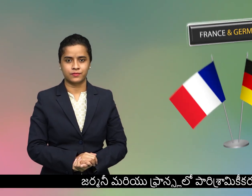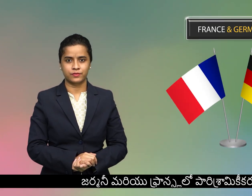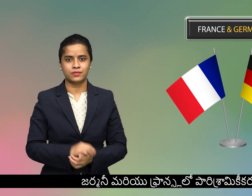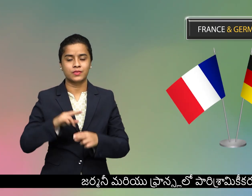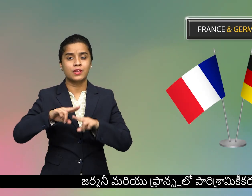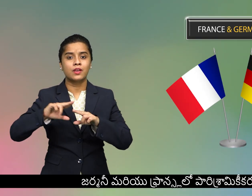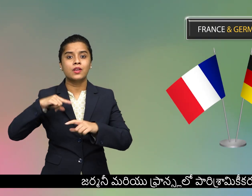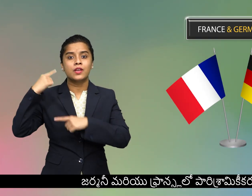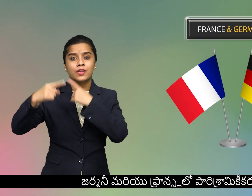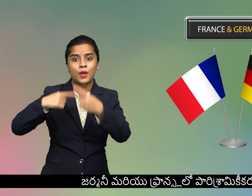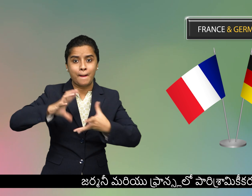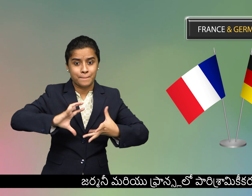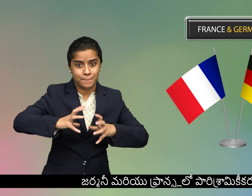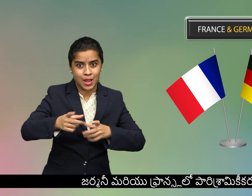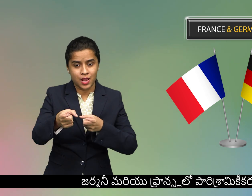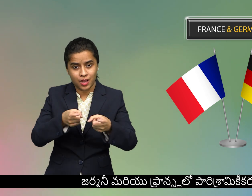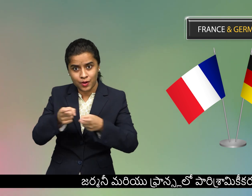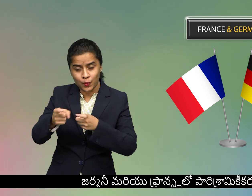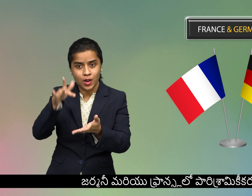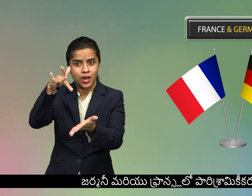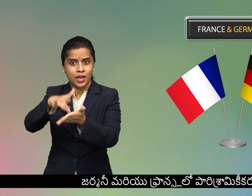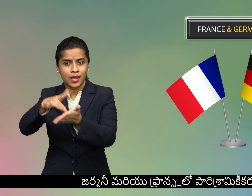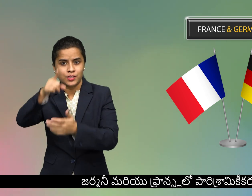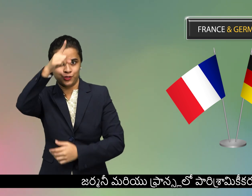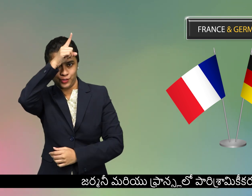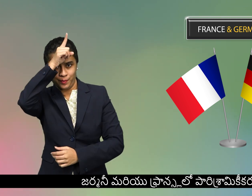జర్మనీ మరియు ఫ్రాన్స్లలో పారిశ్రామికీకరణ.